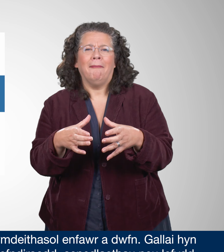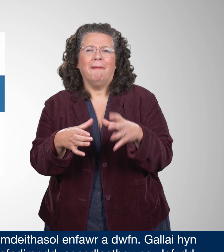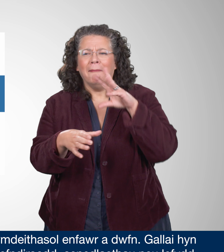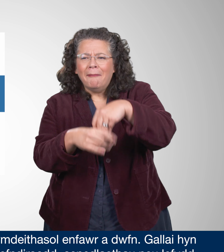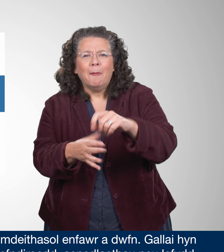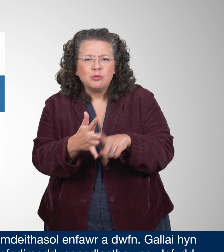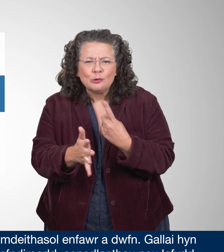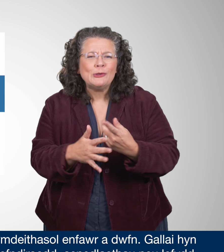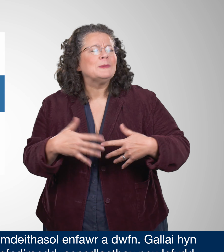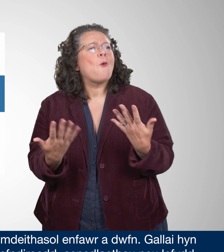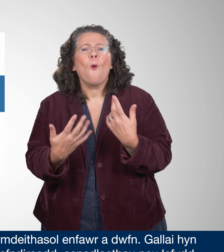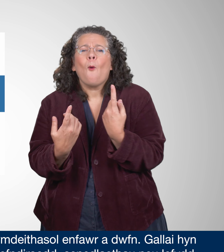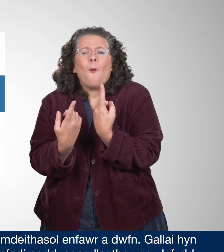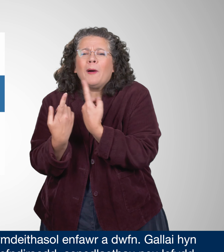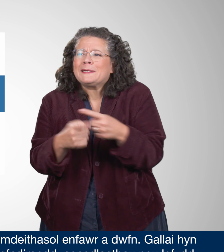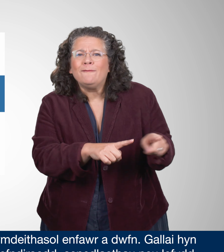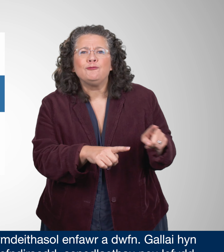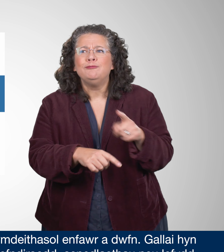wahanol gefndiroedd,